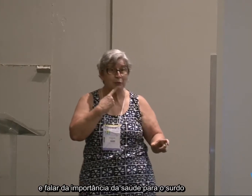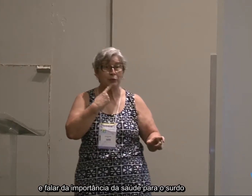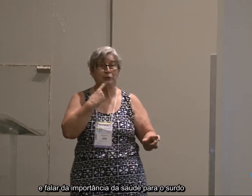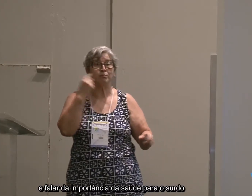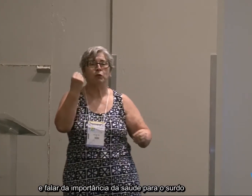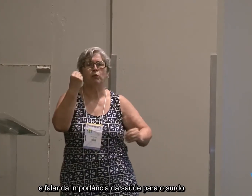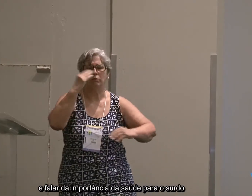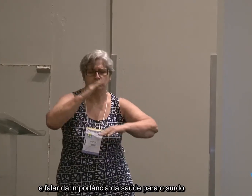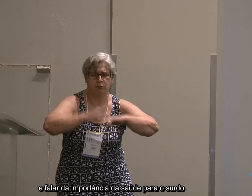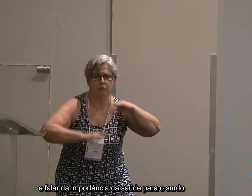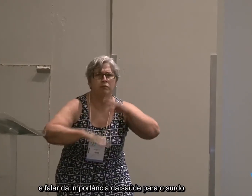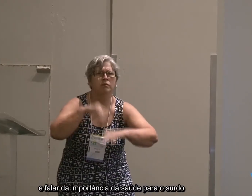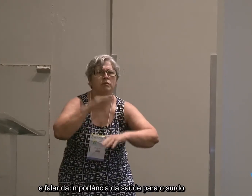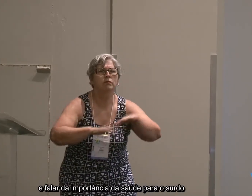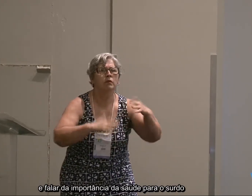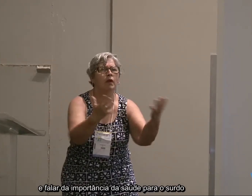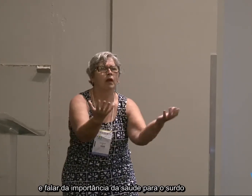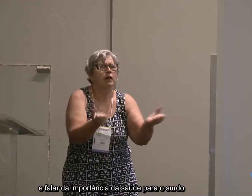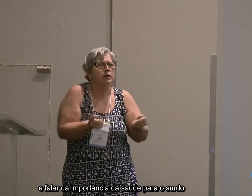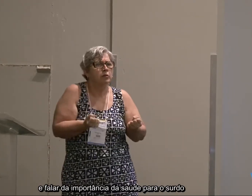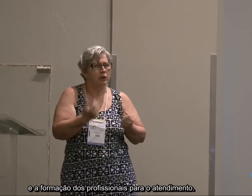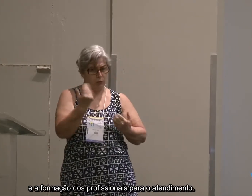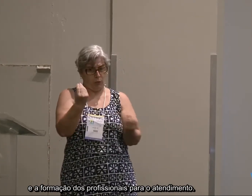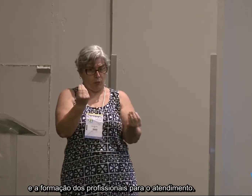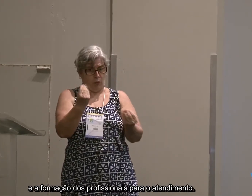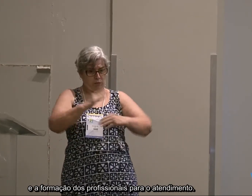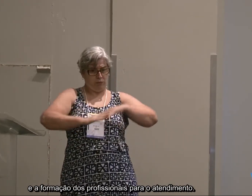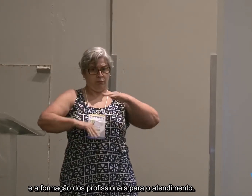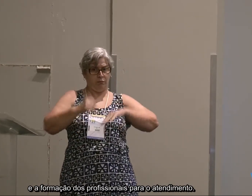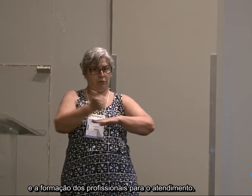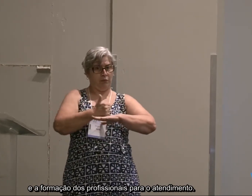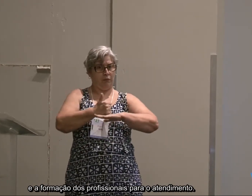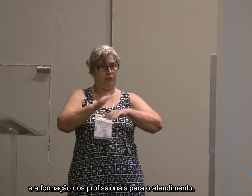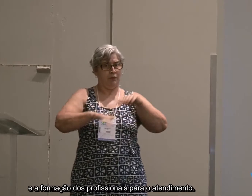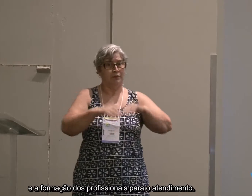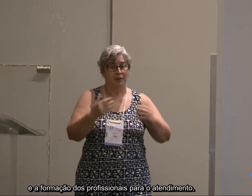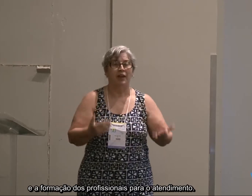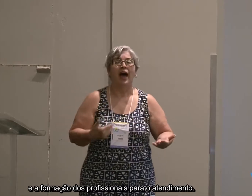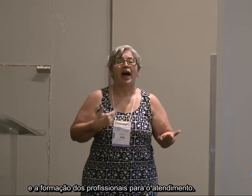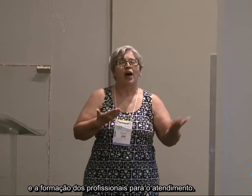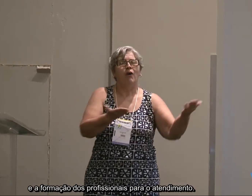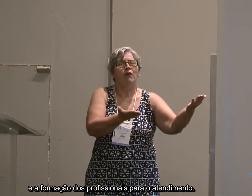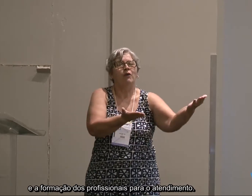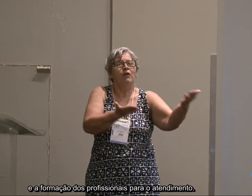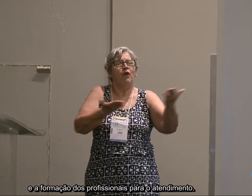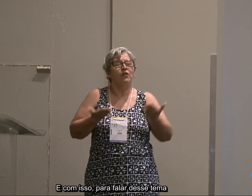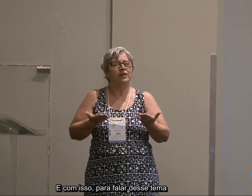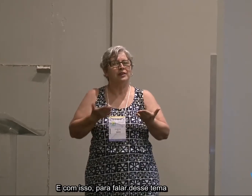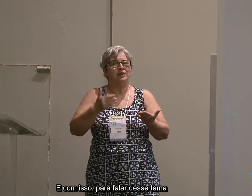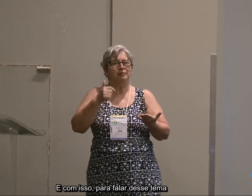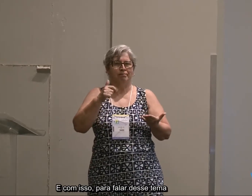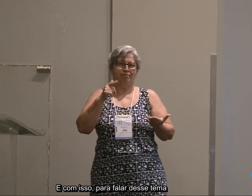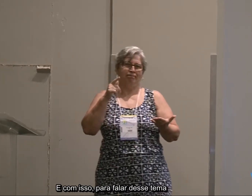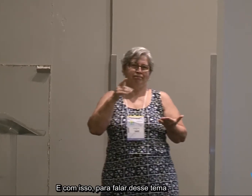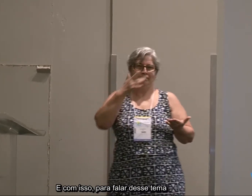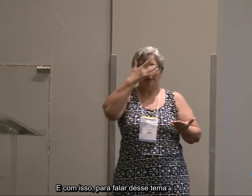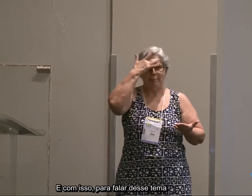falar da importância da saúde para o surdo e a formação dos profissionais para o atendimento. E com isso, para falar desse